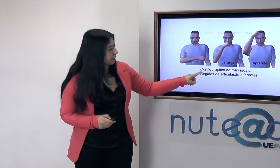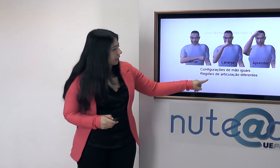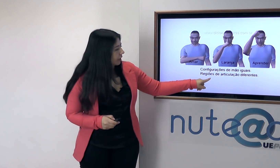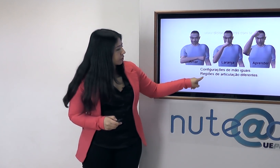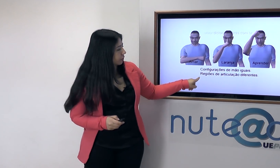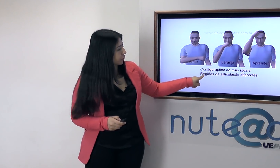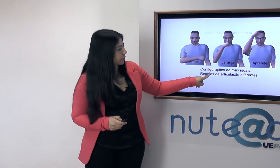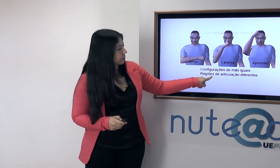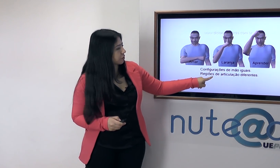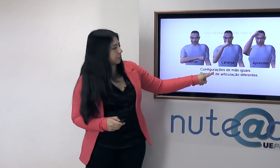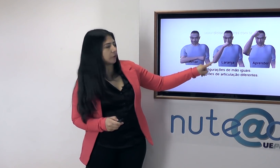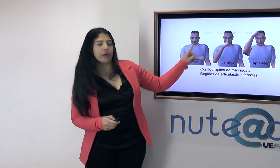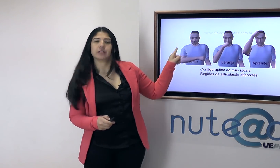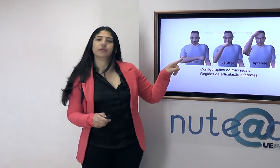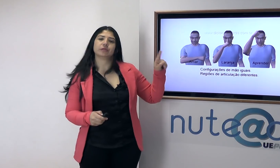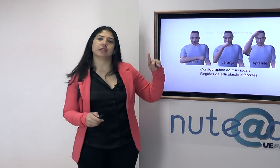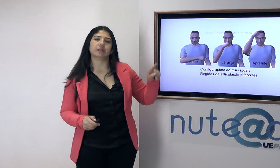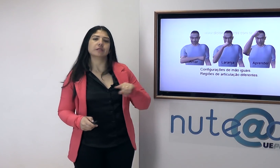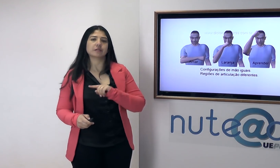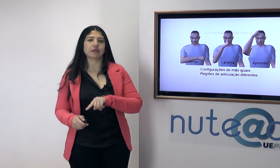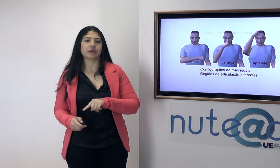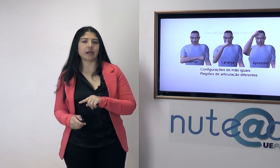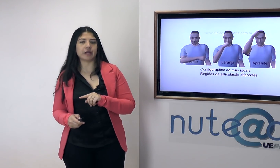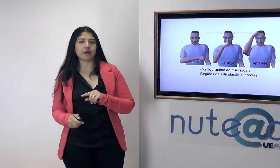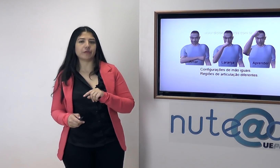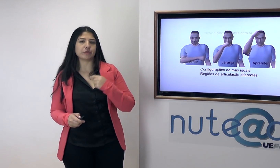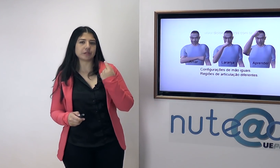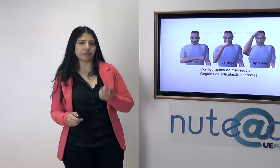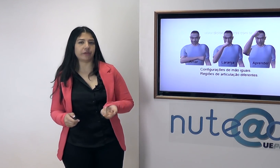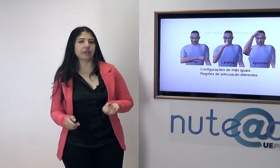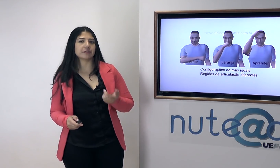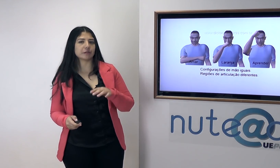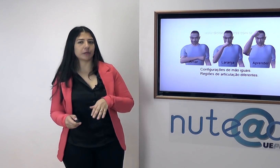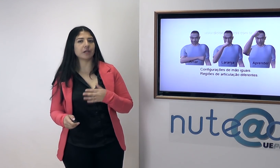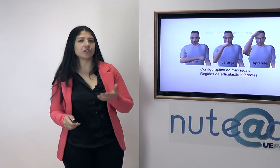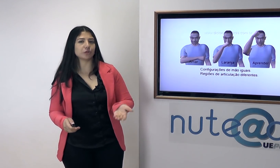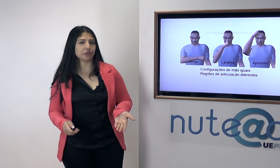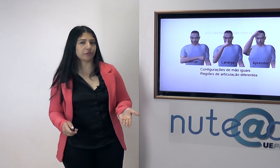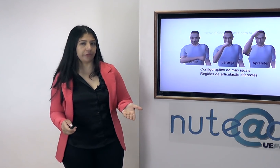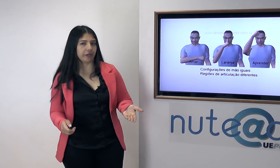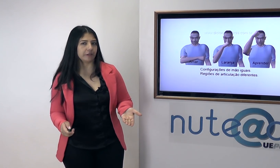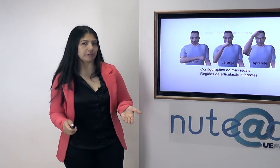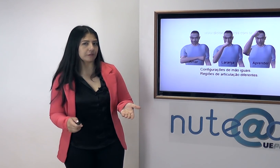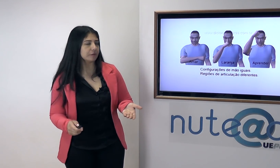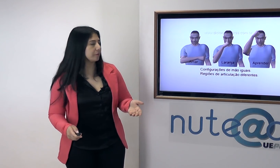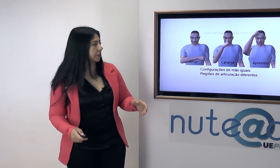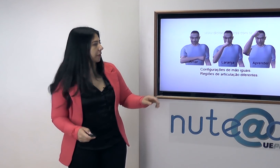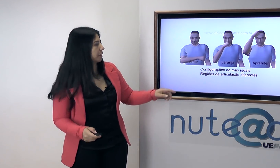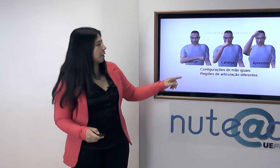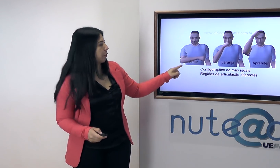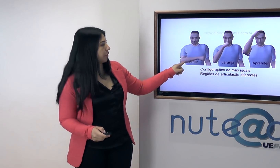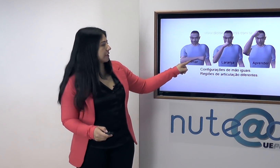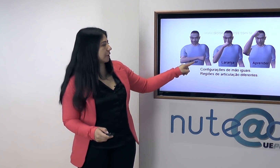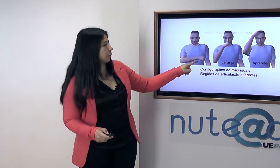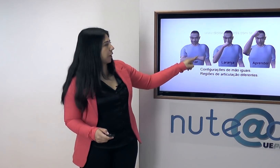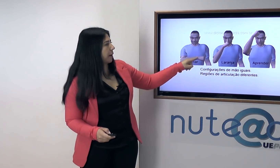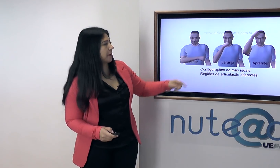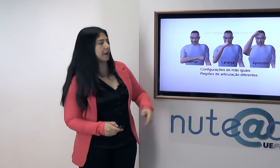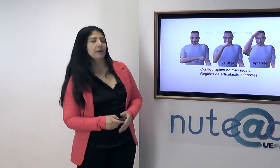Aqui, as configurações de mão, elas vão ser feitas também em regiões diferentes. Tá? Por exemplo, amar.